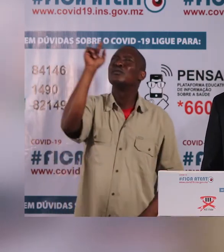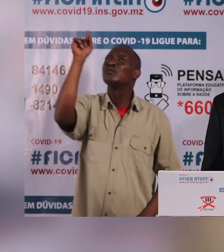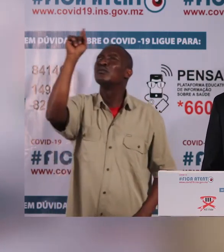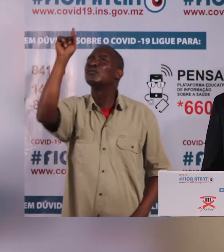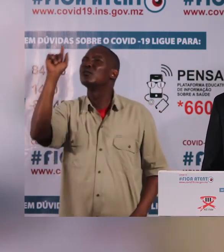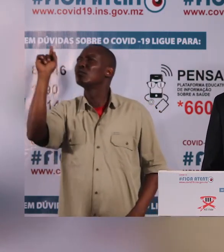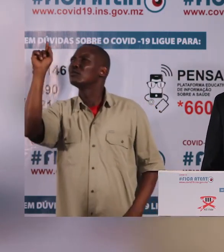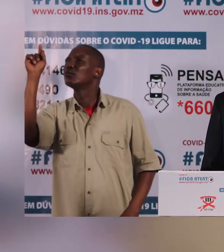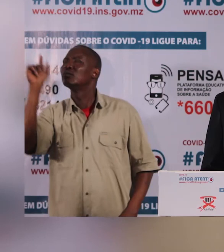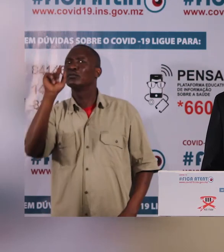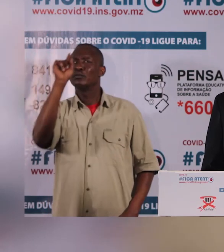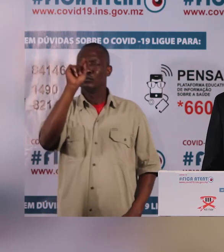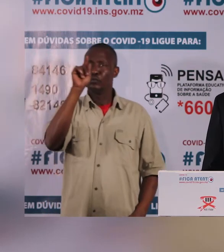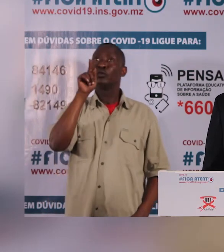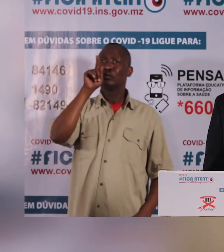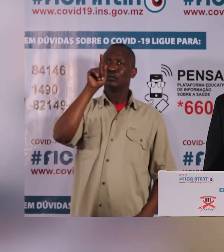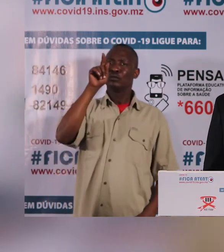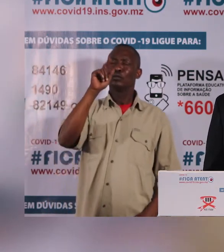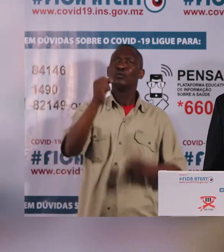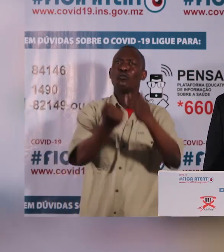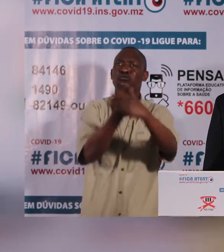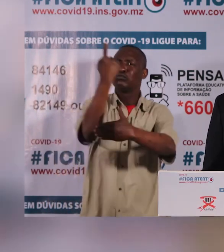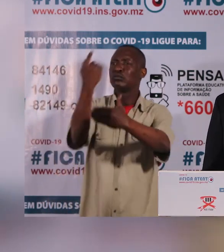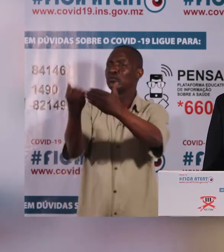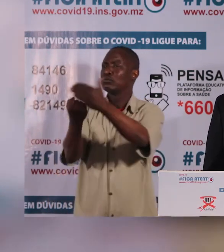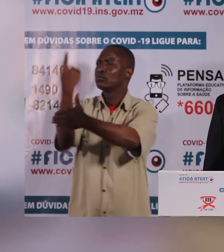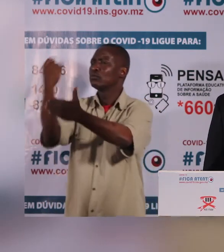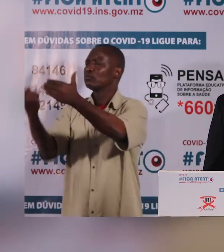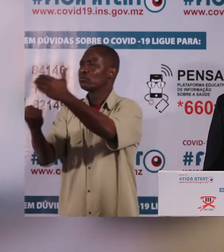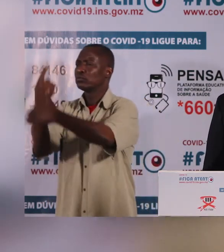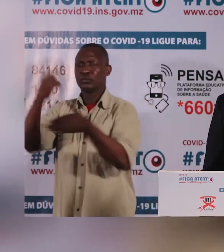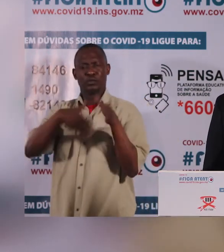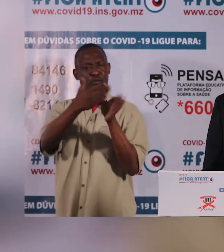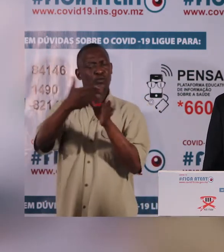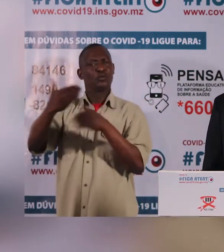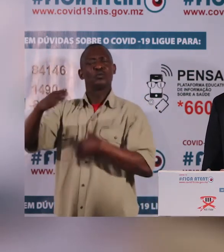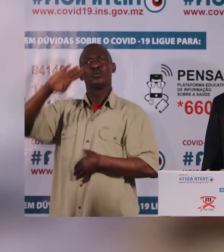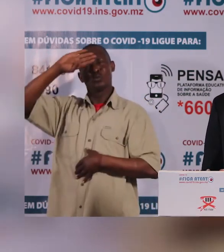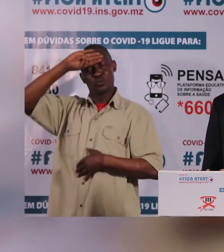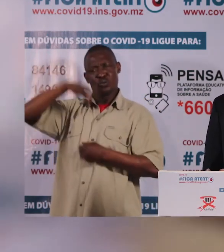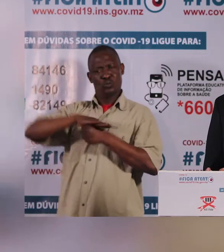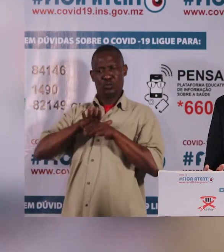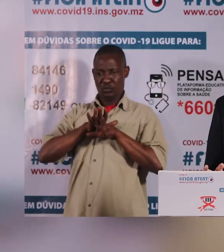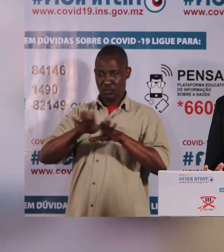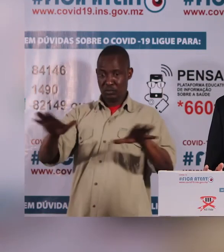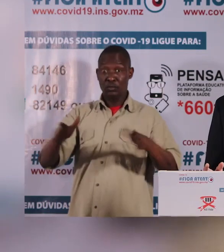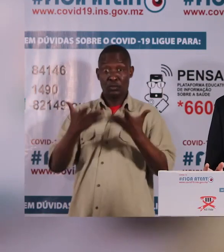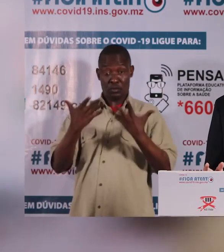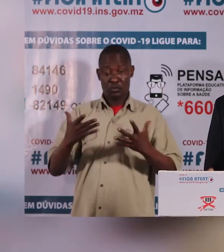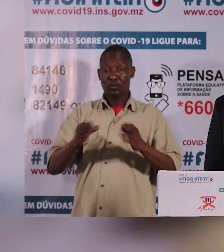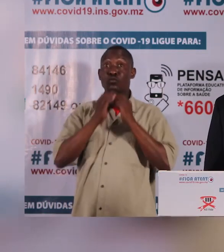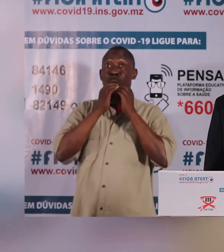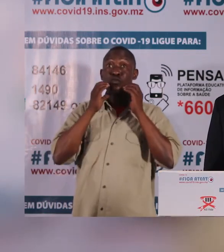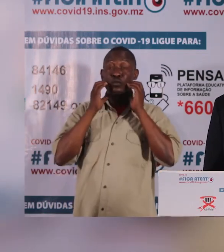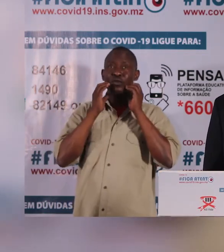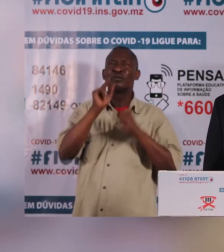casos de Covid-19. Neste momento, nós temos cerca de 1/3 dos distritos do nosso país que já registraram pelo menos